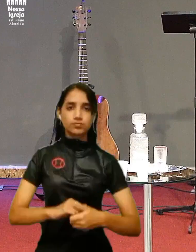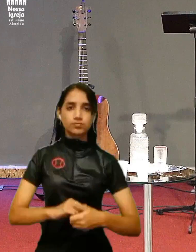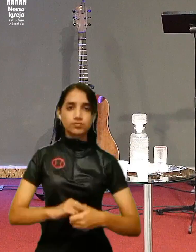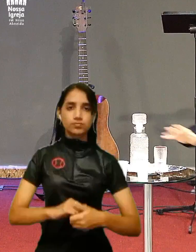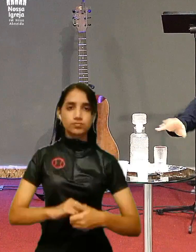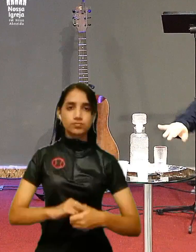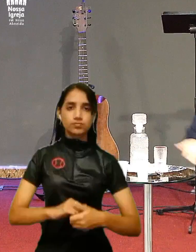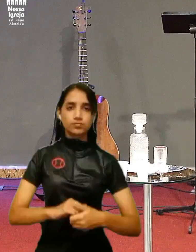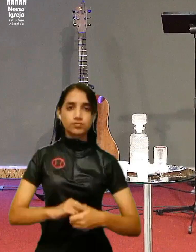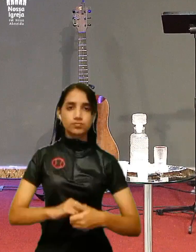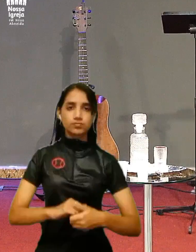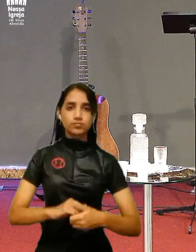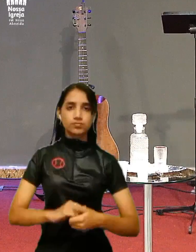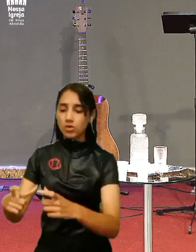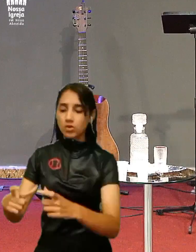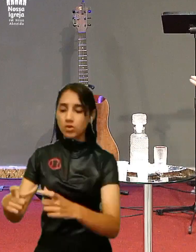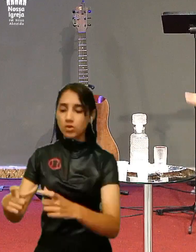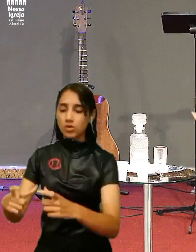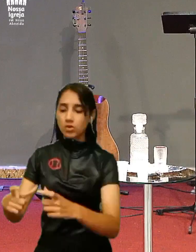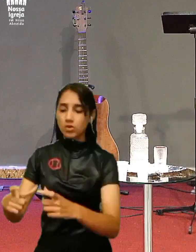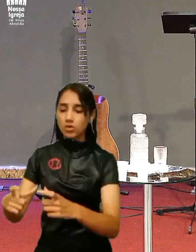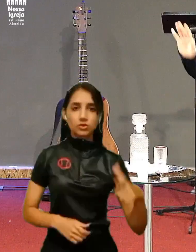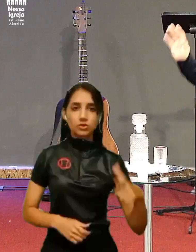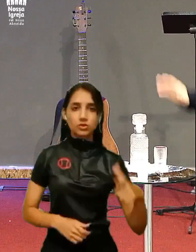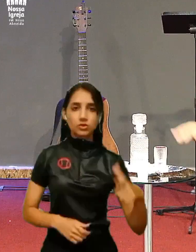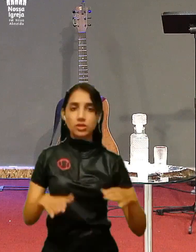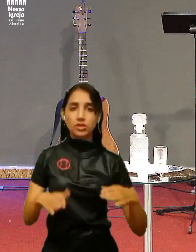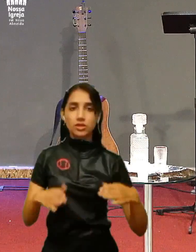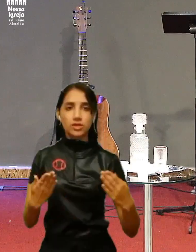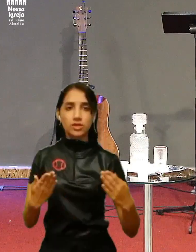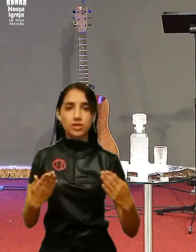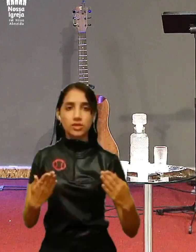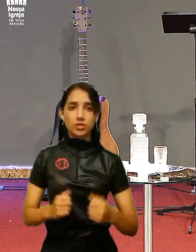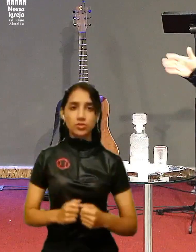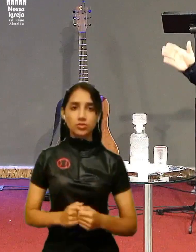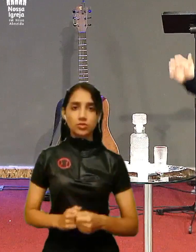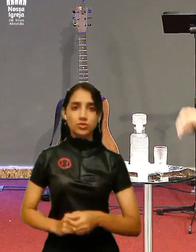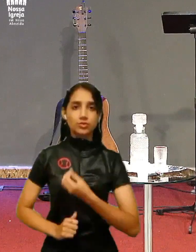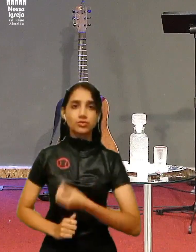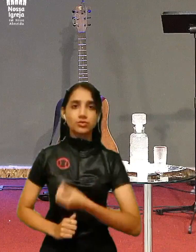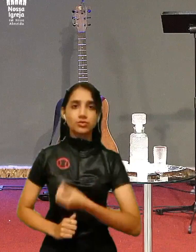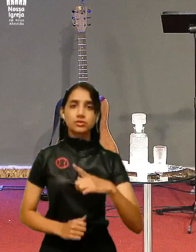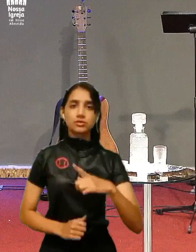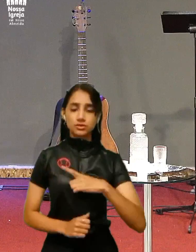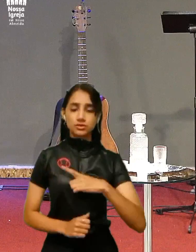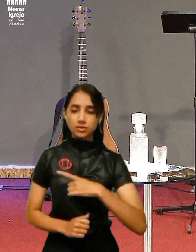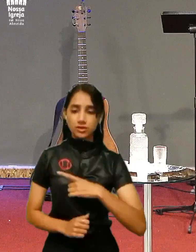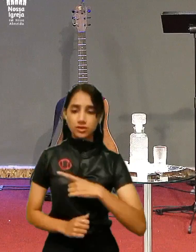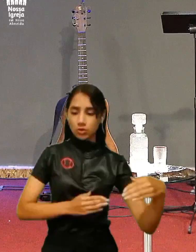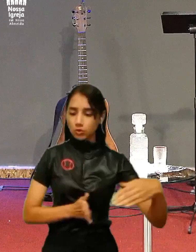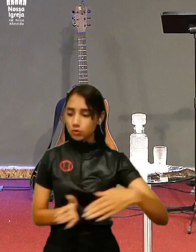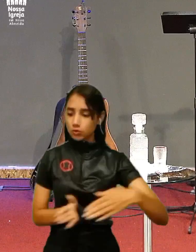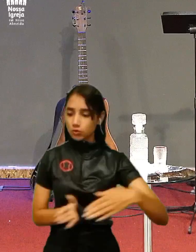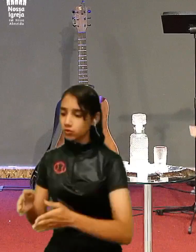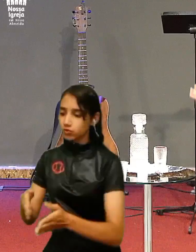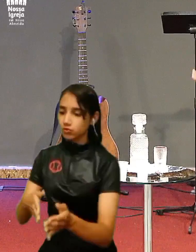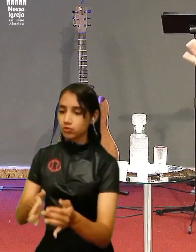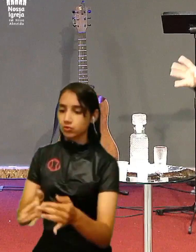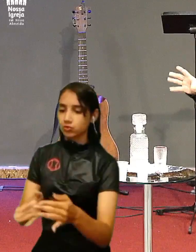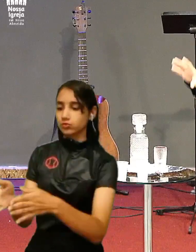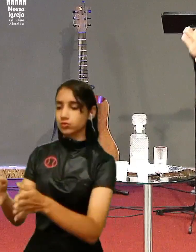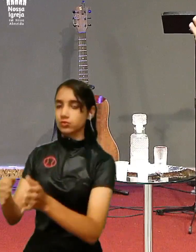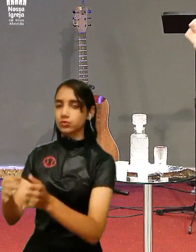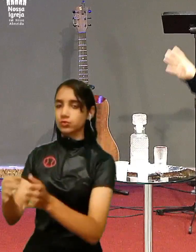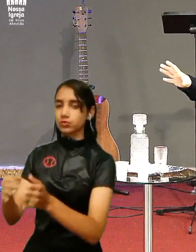vida nenhuma, de repente começa a ter enxames de peixe para tudo quanto é lado, cardumes e cardumes de peixe. Essa é uma